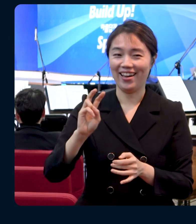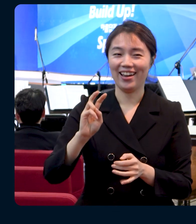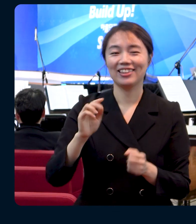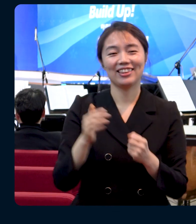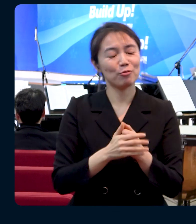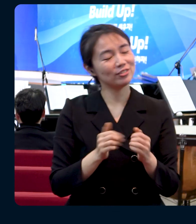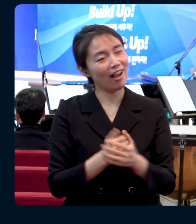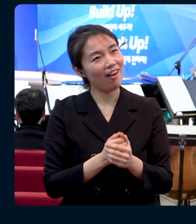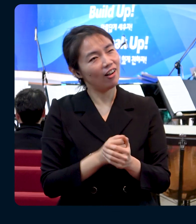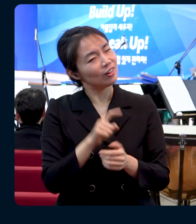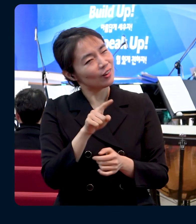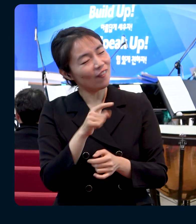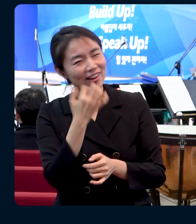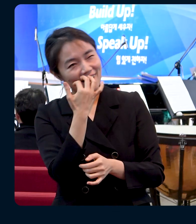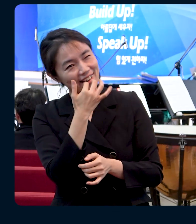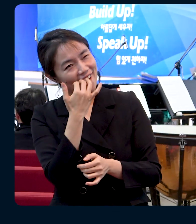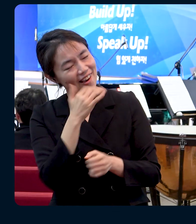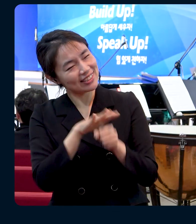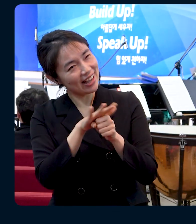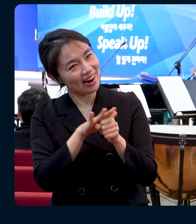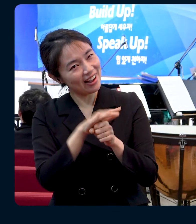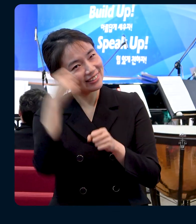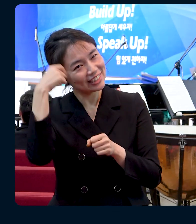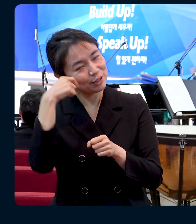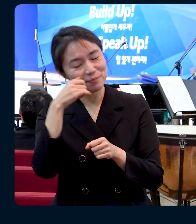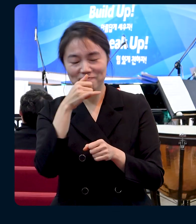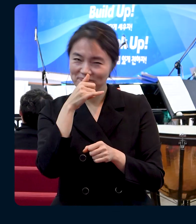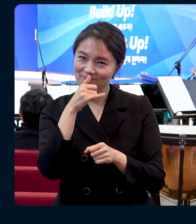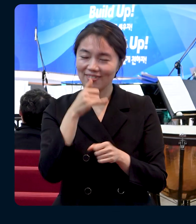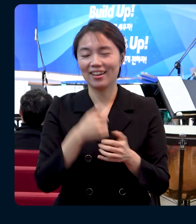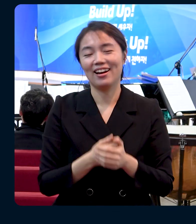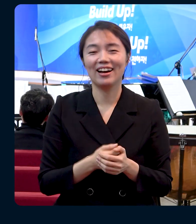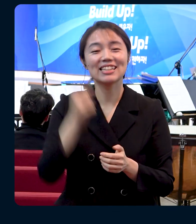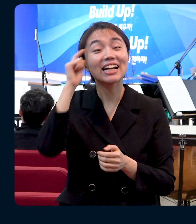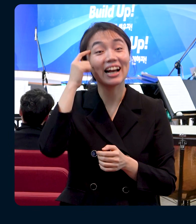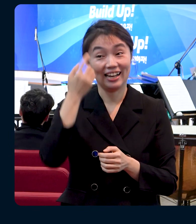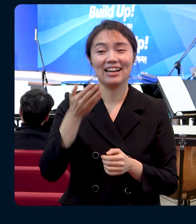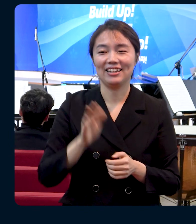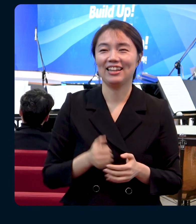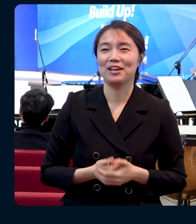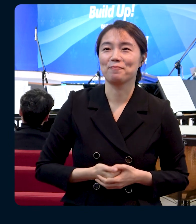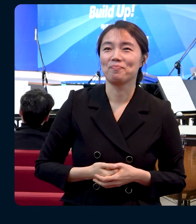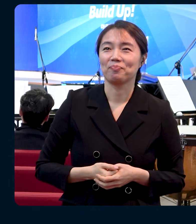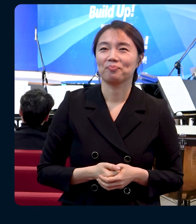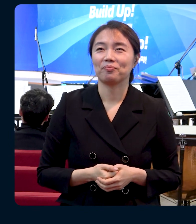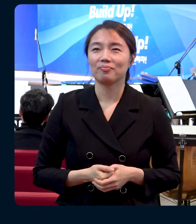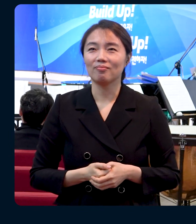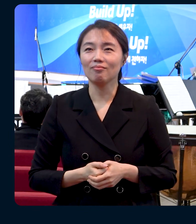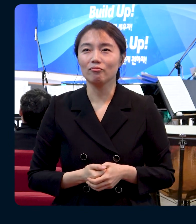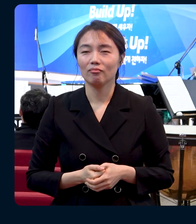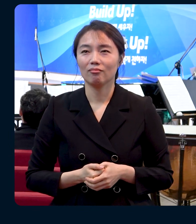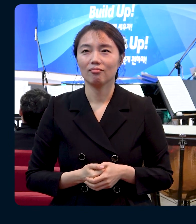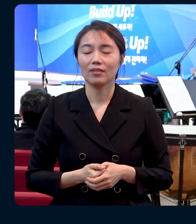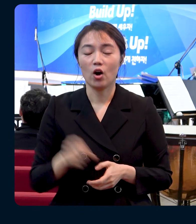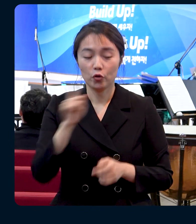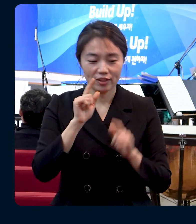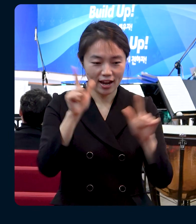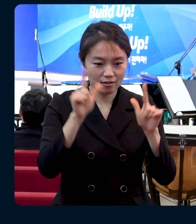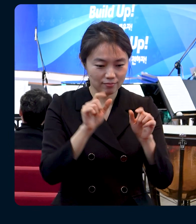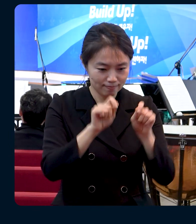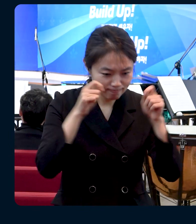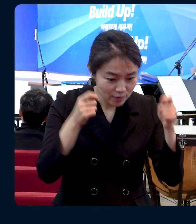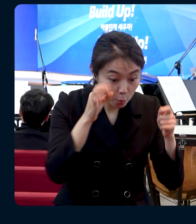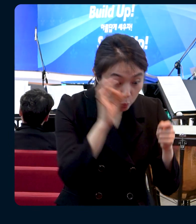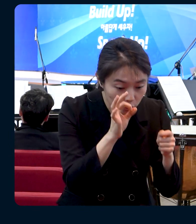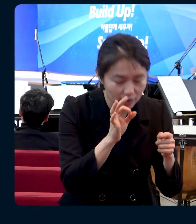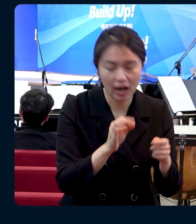파티 이렇게 느낌이 많이 약간 좀 그래요. 그래서 그런 거구나. 그런데